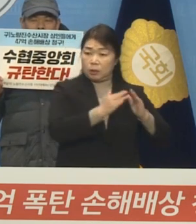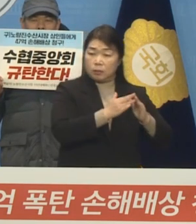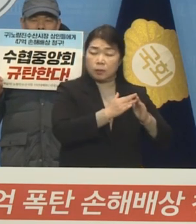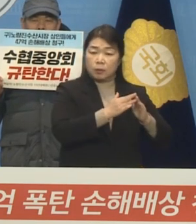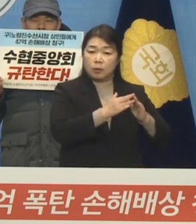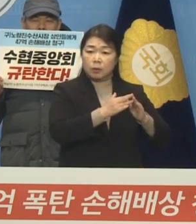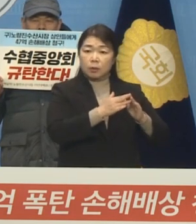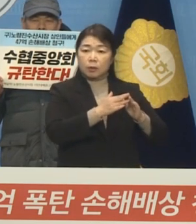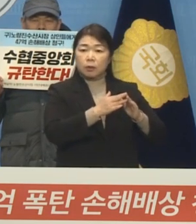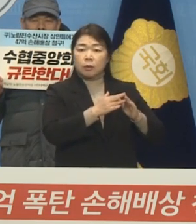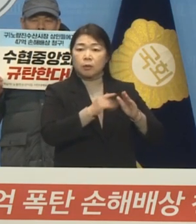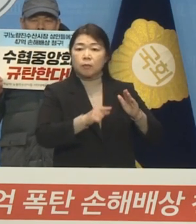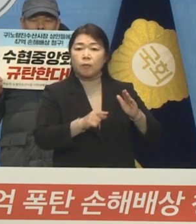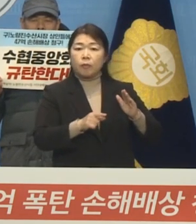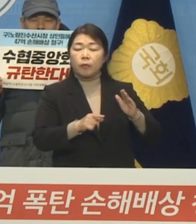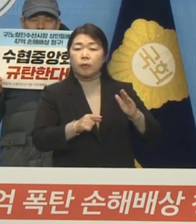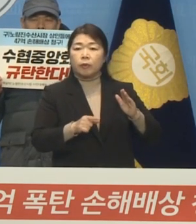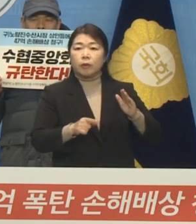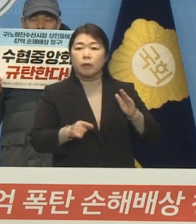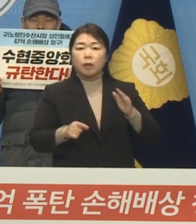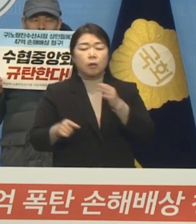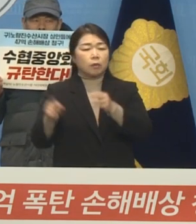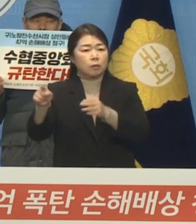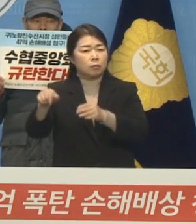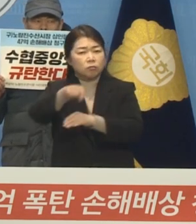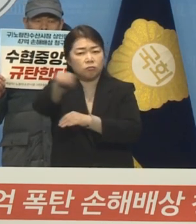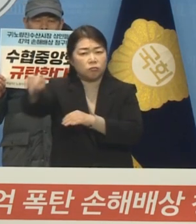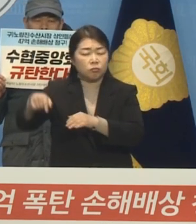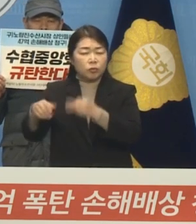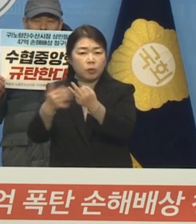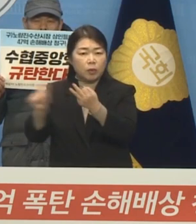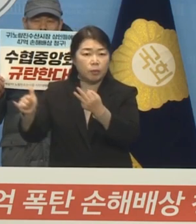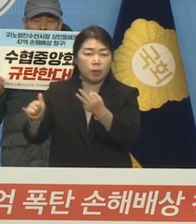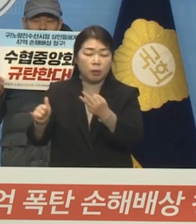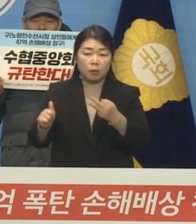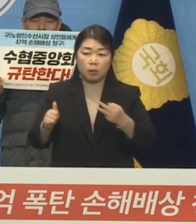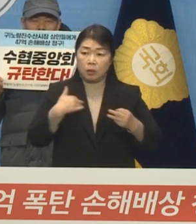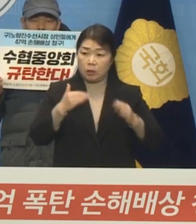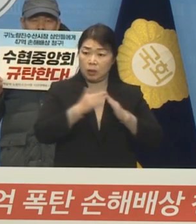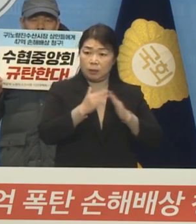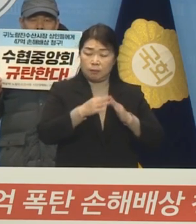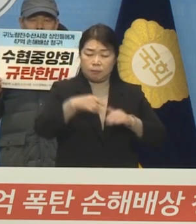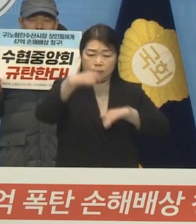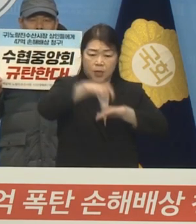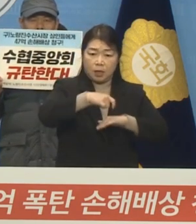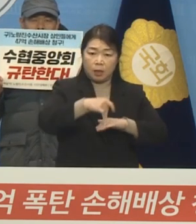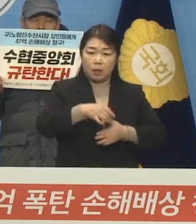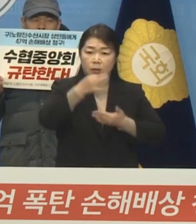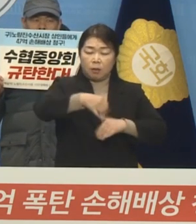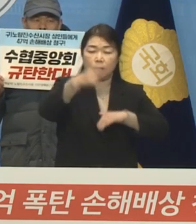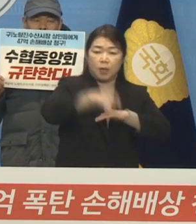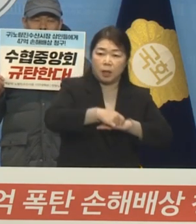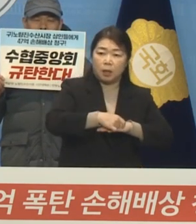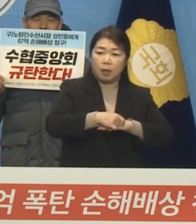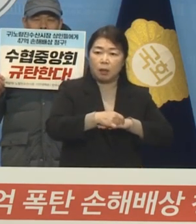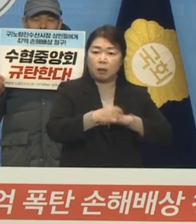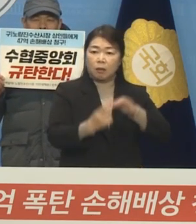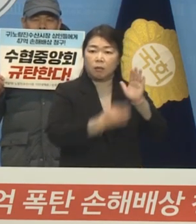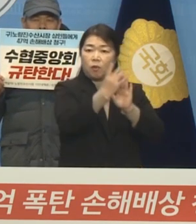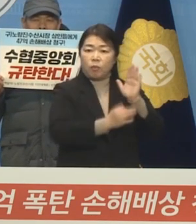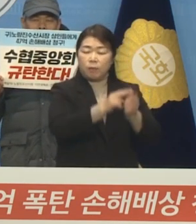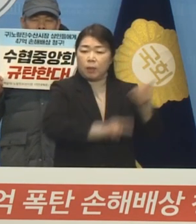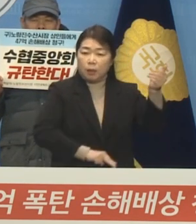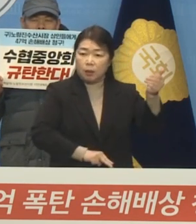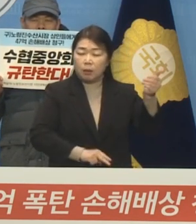집행부 13명한테 이제 그 집을 감주해 가지고 강제 경매까지 갔었습니다. 그래서